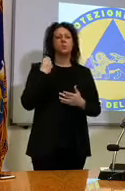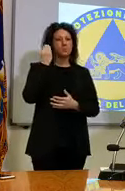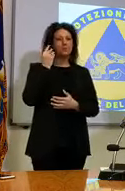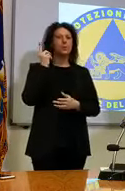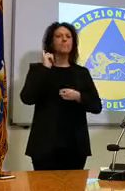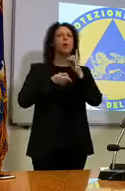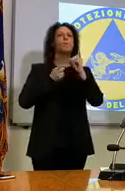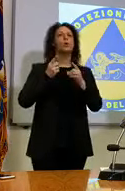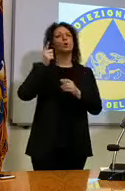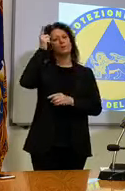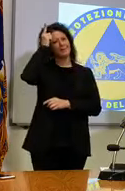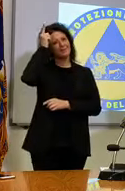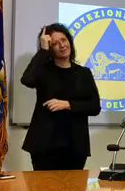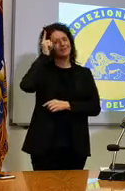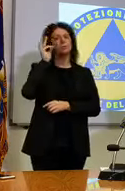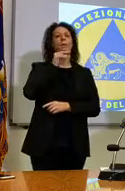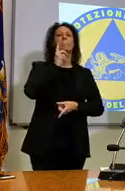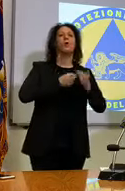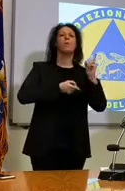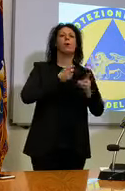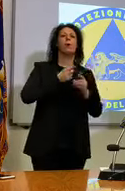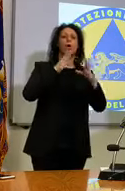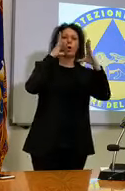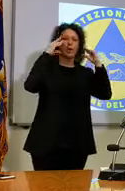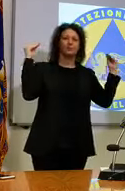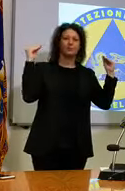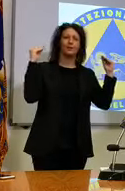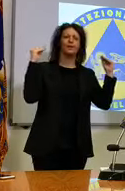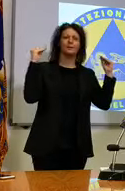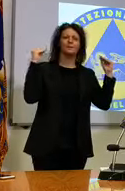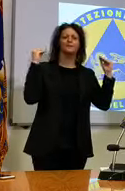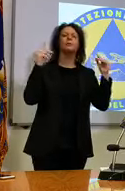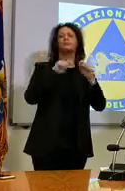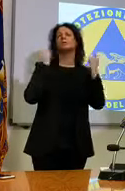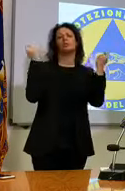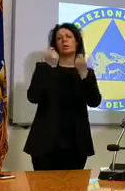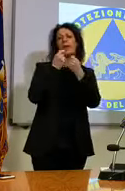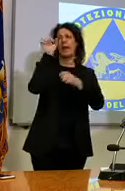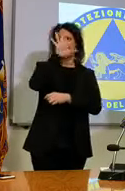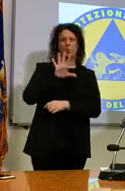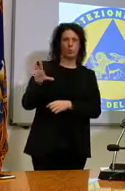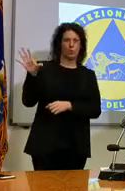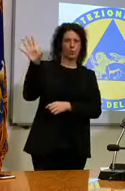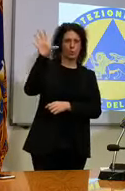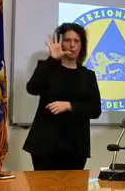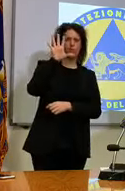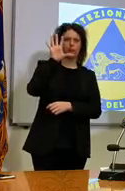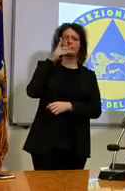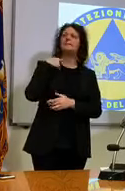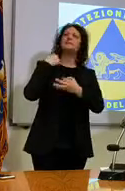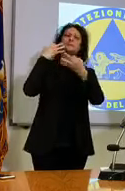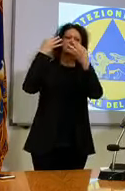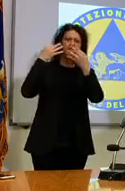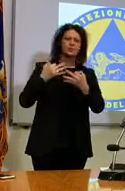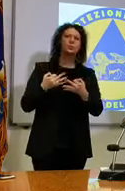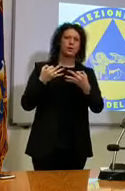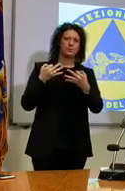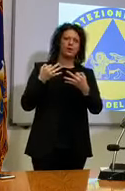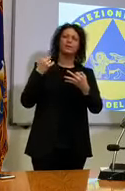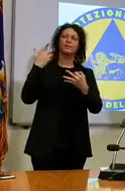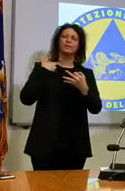e nel popolo olandese, ma in generale nel popolo europeo, ci sarà assolutamente un'azione di solidarietà che